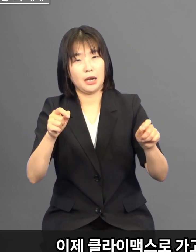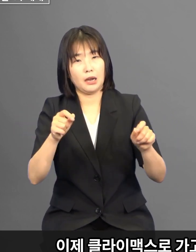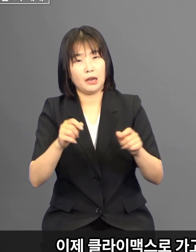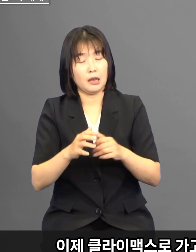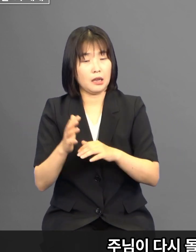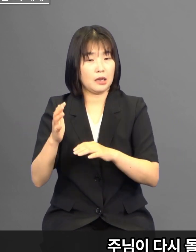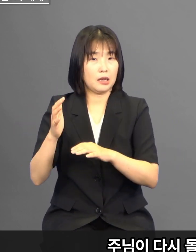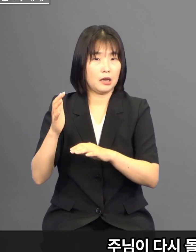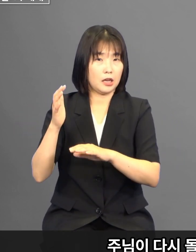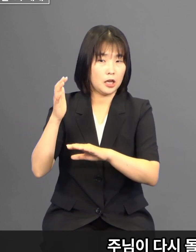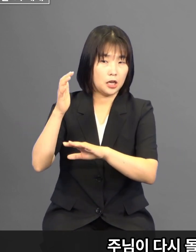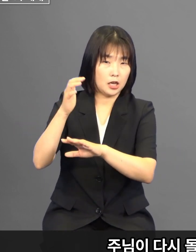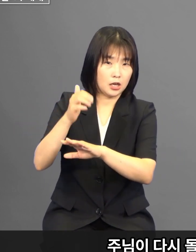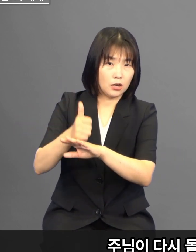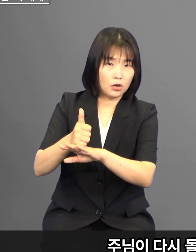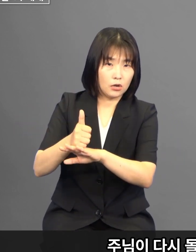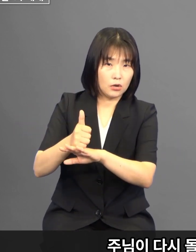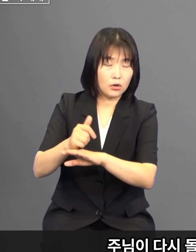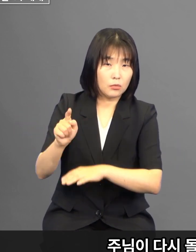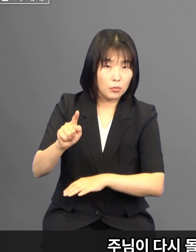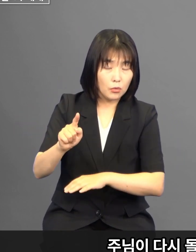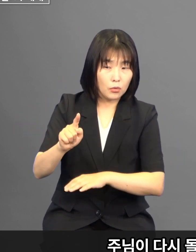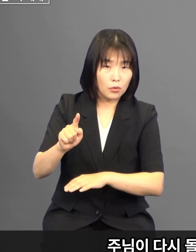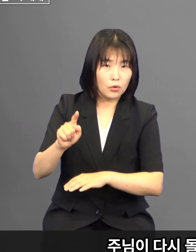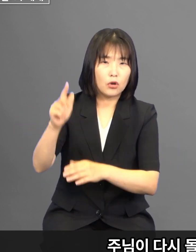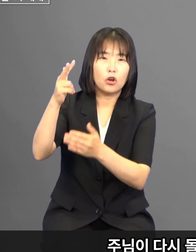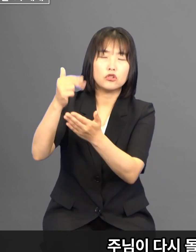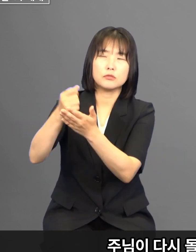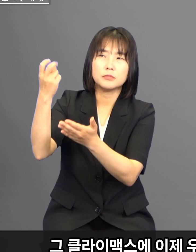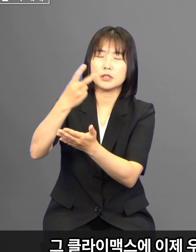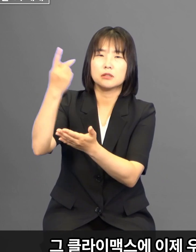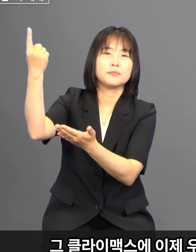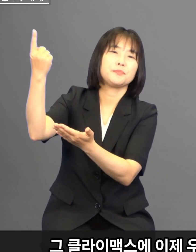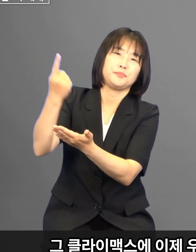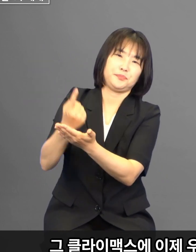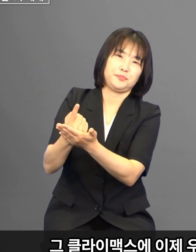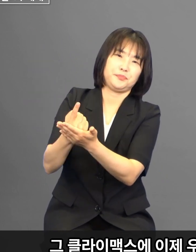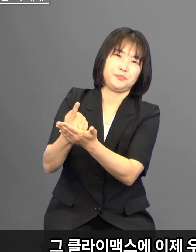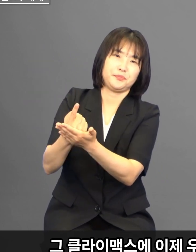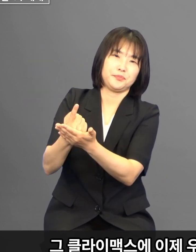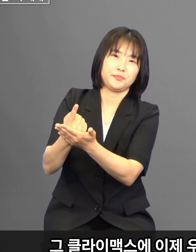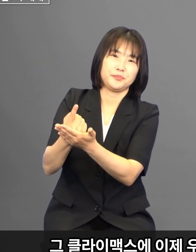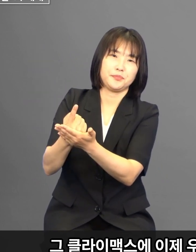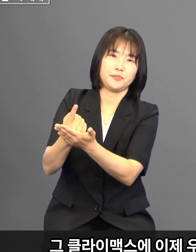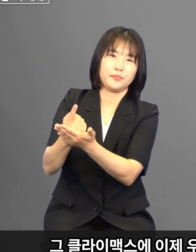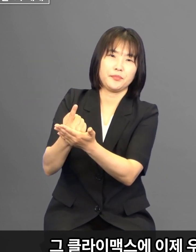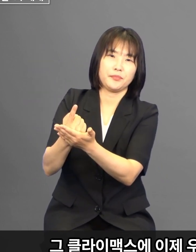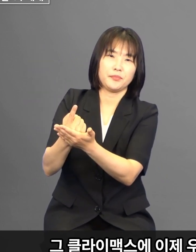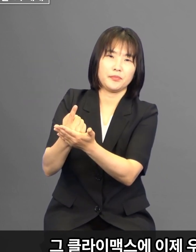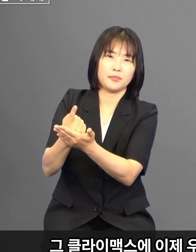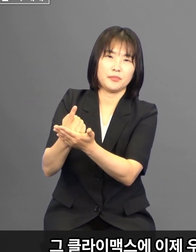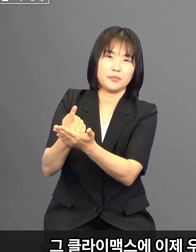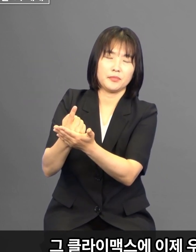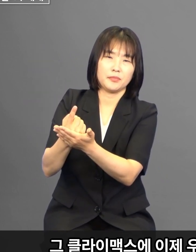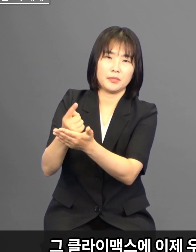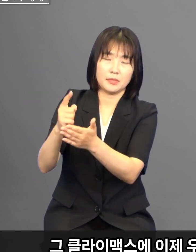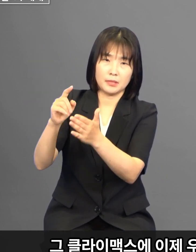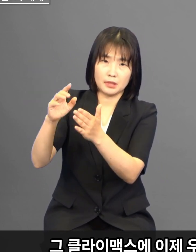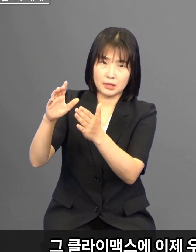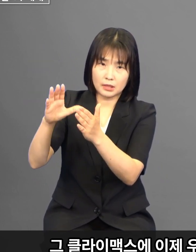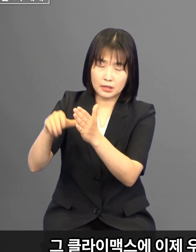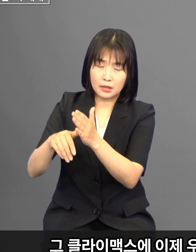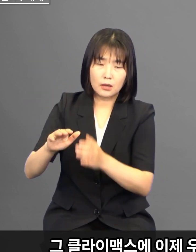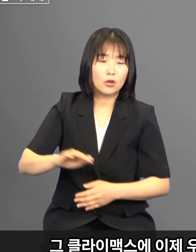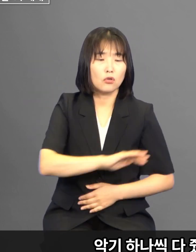클라이맥스는 뭐예요? 주님이 다시 돌아오는 거예요. 왕의 귀환. 그 클라이맥스에 이제 우리를 하여금